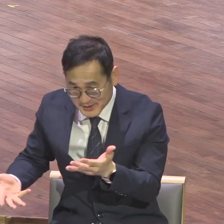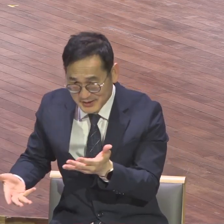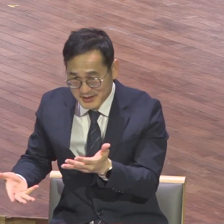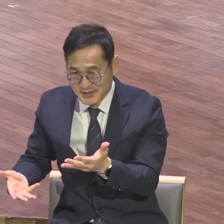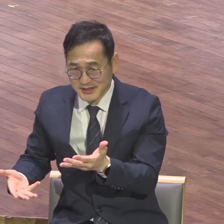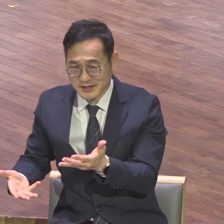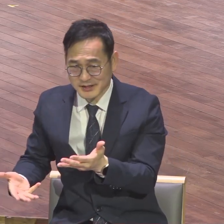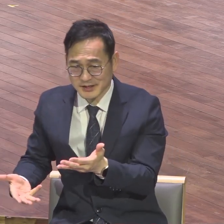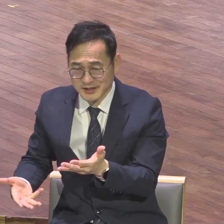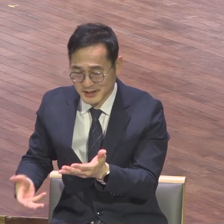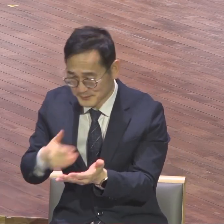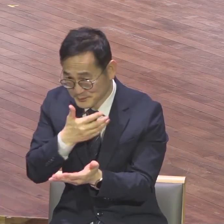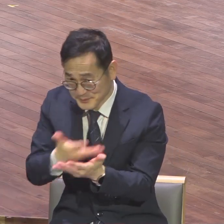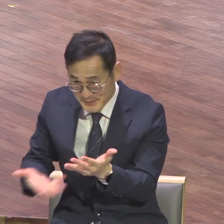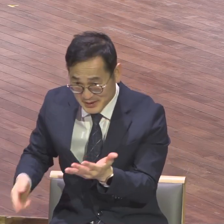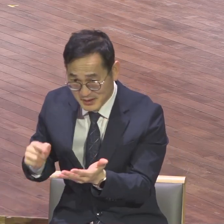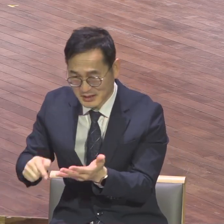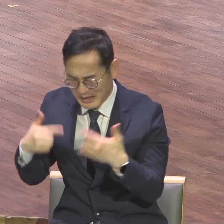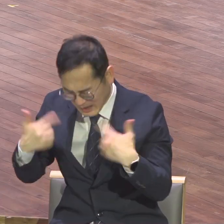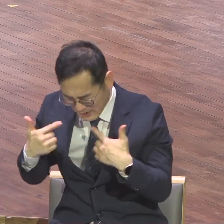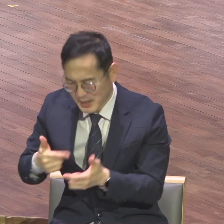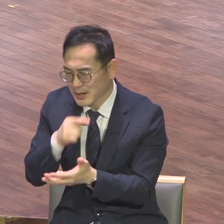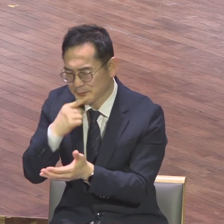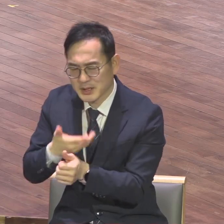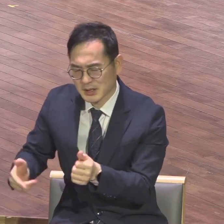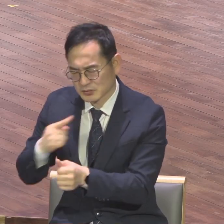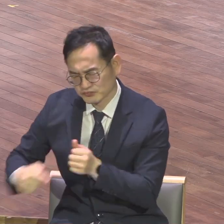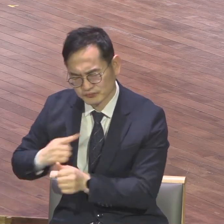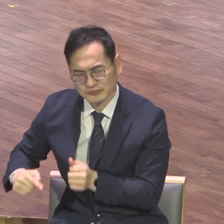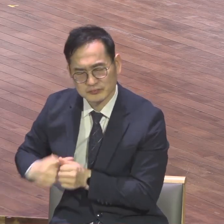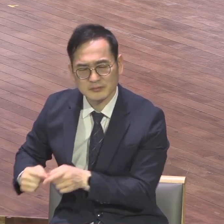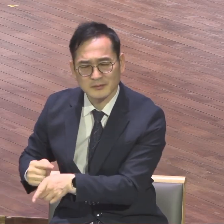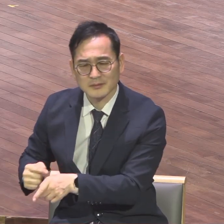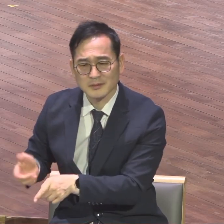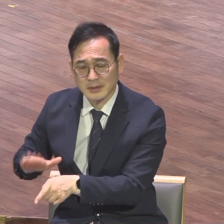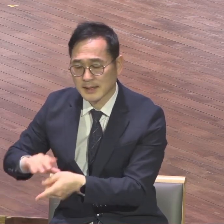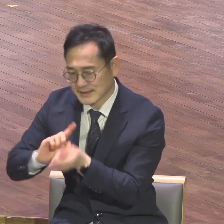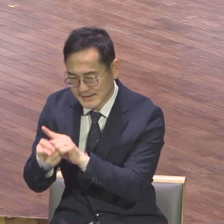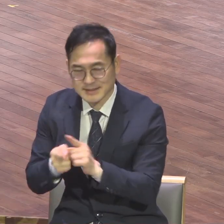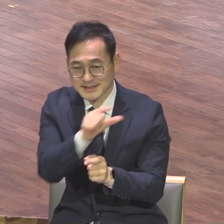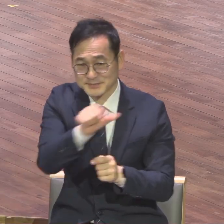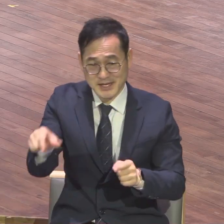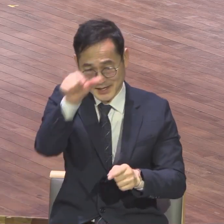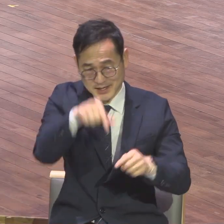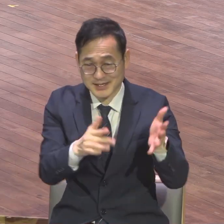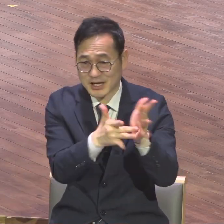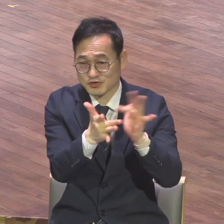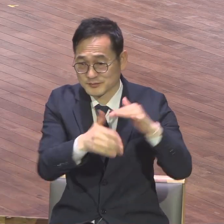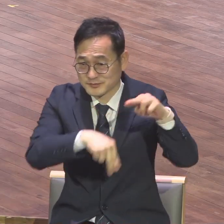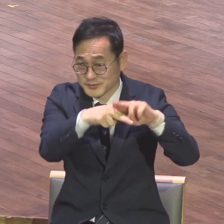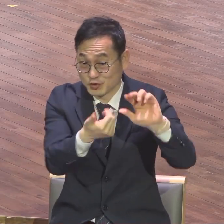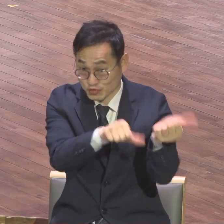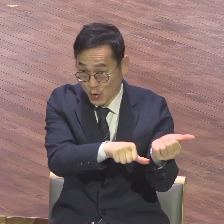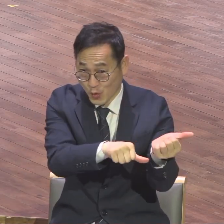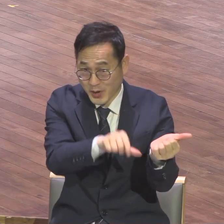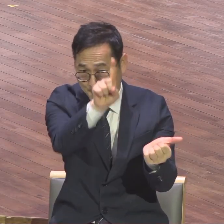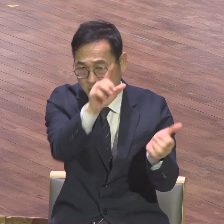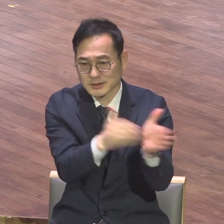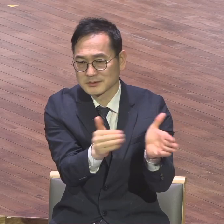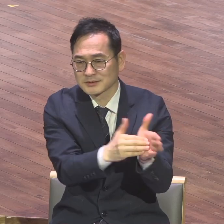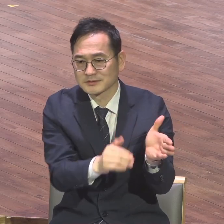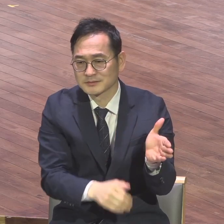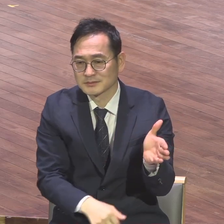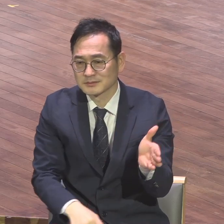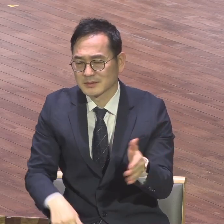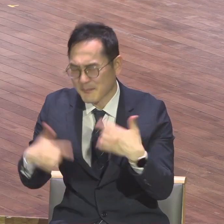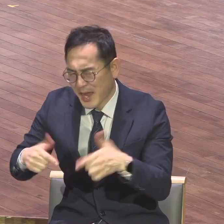자기 피로 영원한 속죄를 이루사 단번에 성소에 들어가게 하셨느니라. 신약에 와서 예수님이 십자가의 어린